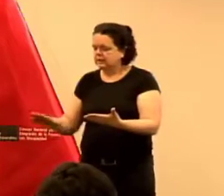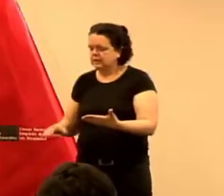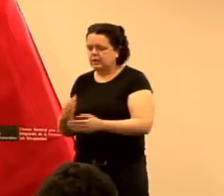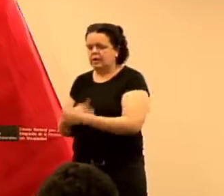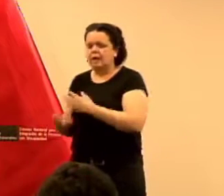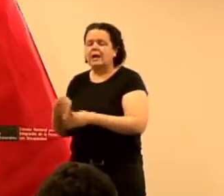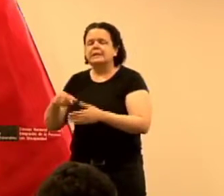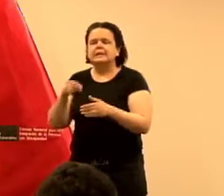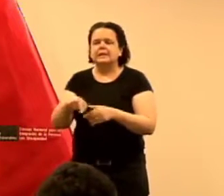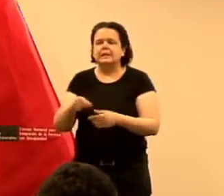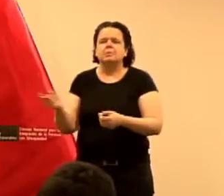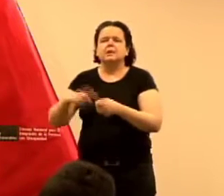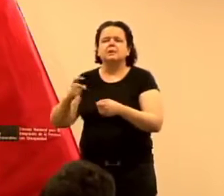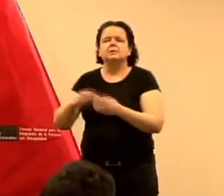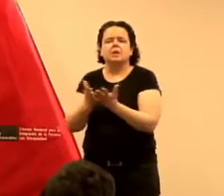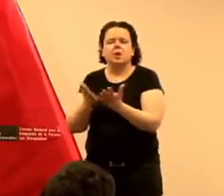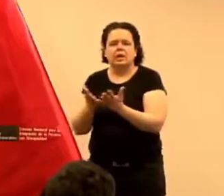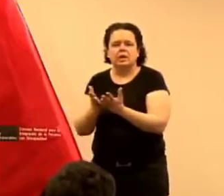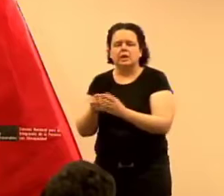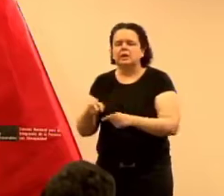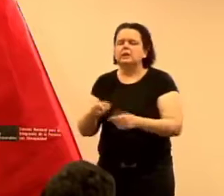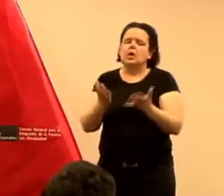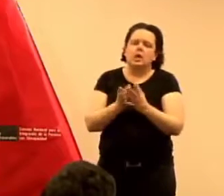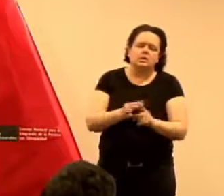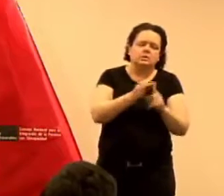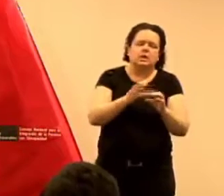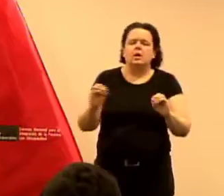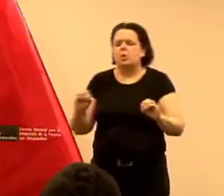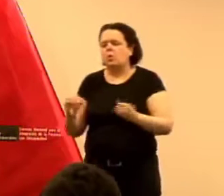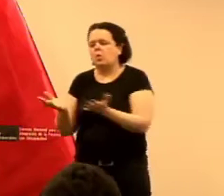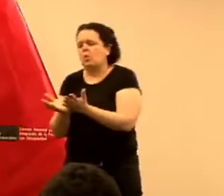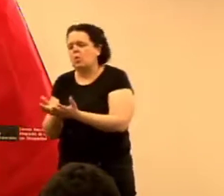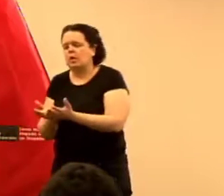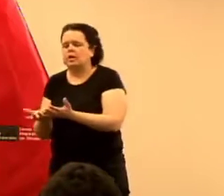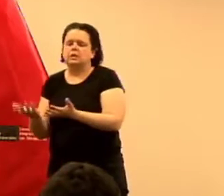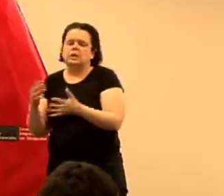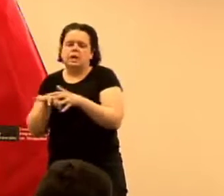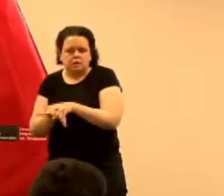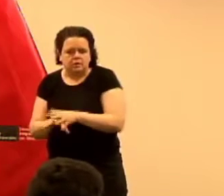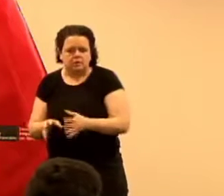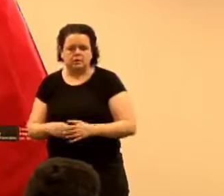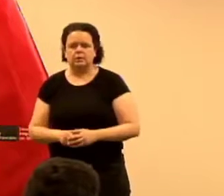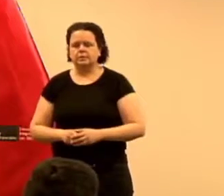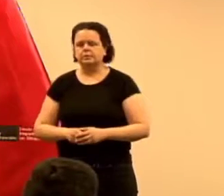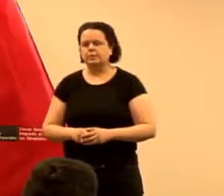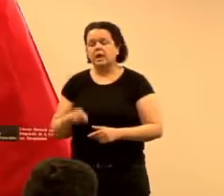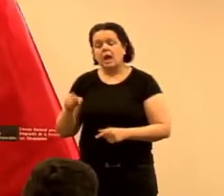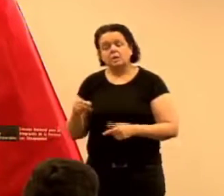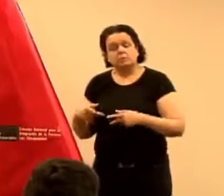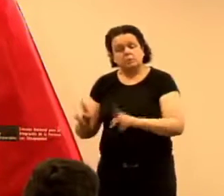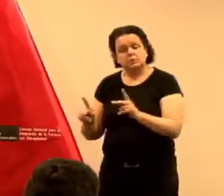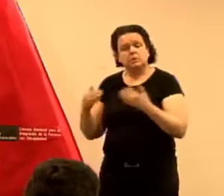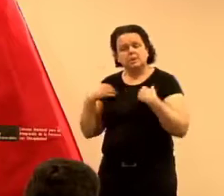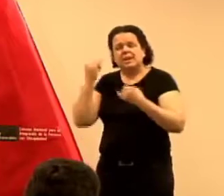sí están en las escuelas, sí están en escuelas especiales o en escuelas regulares, y entonces nos permite